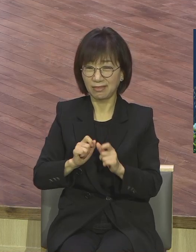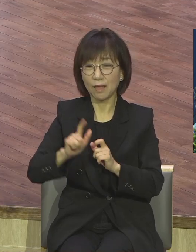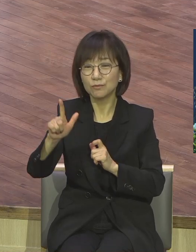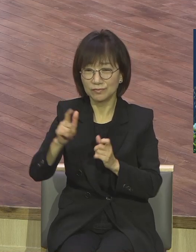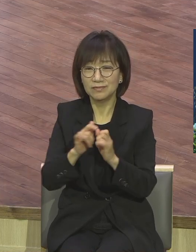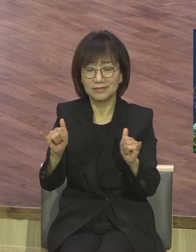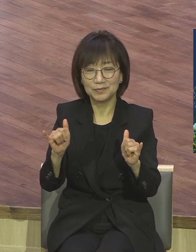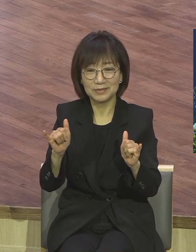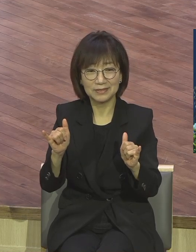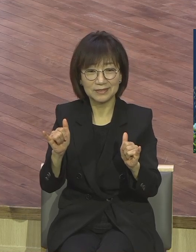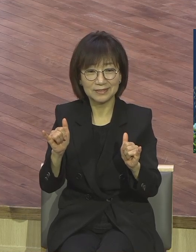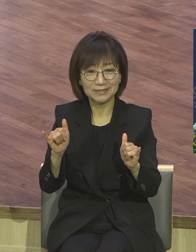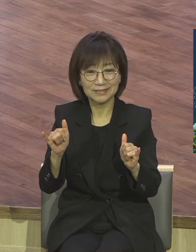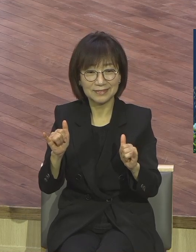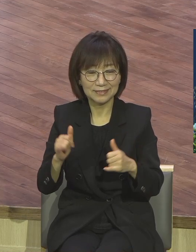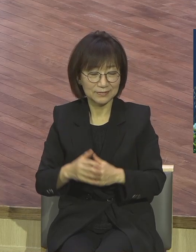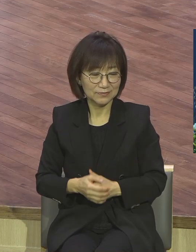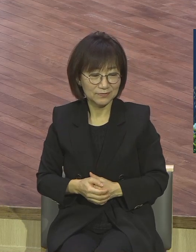있어요.